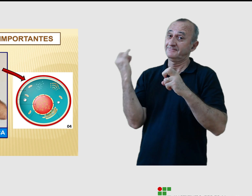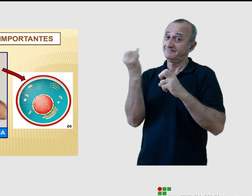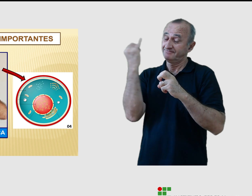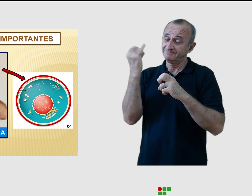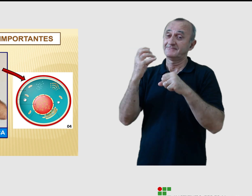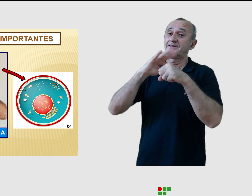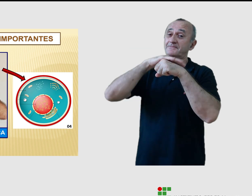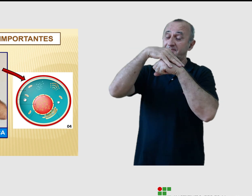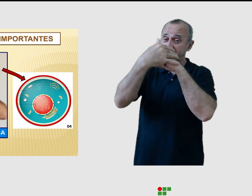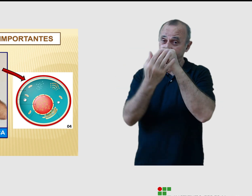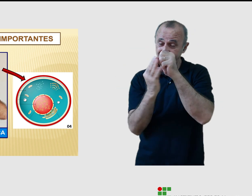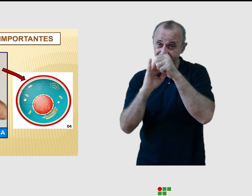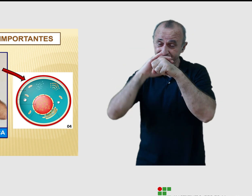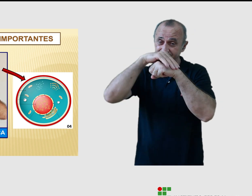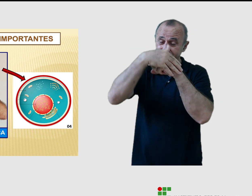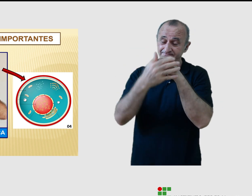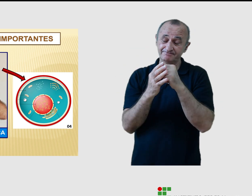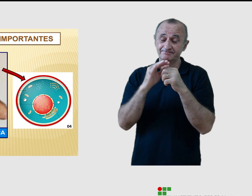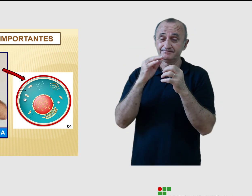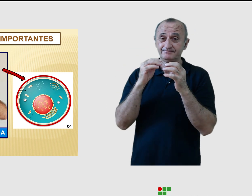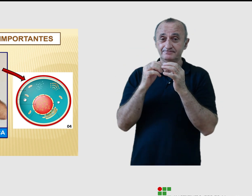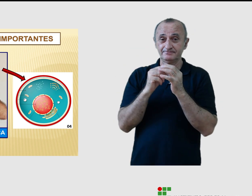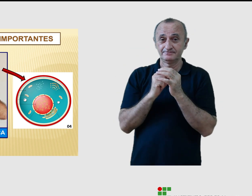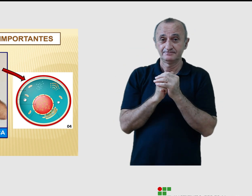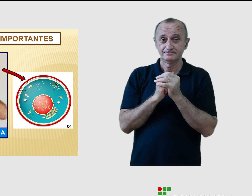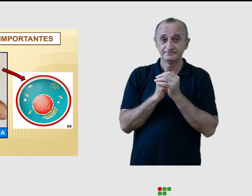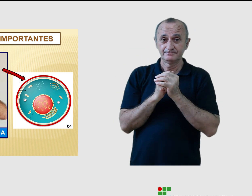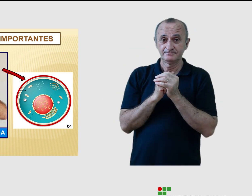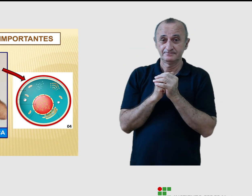Observe, sinal muito importante, membrana plasmática.